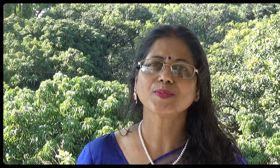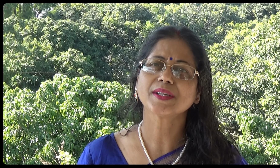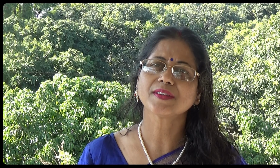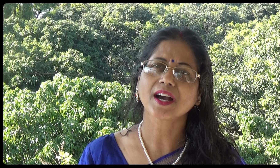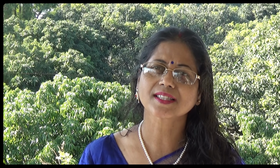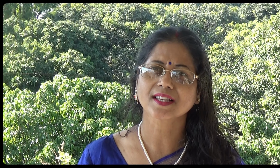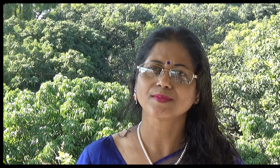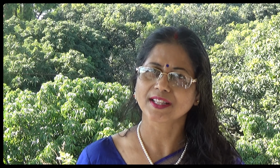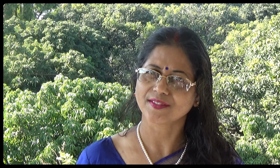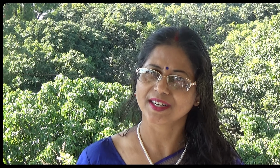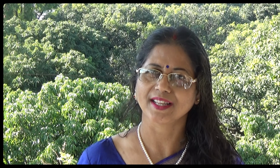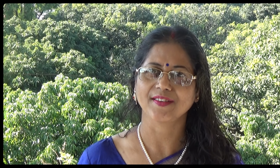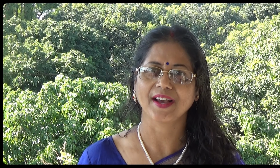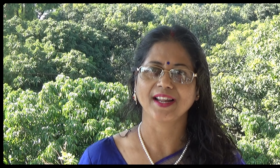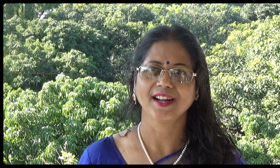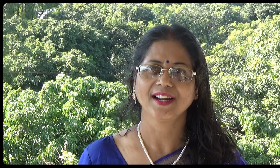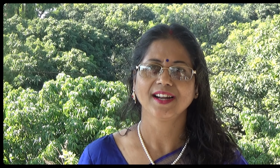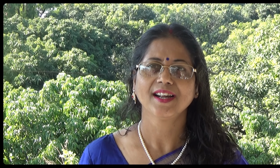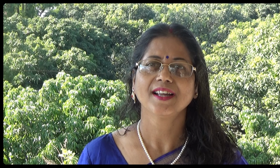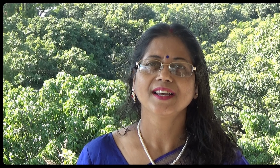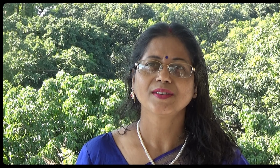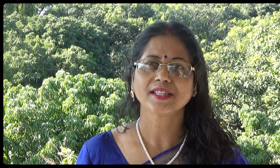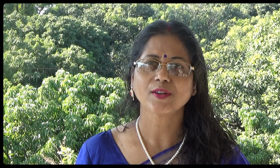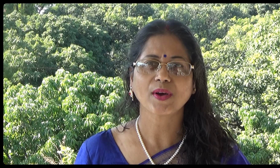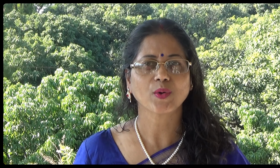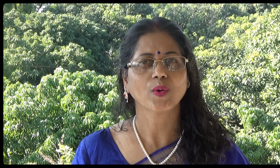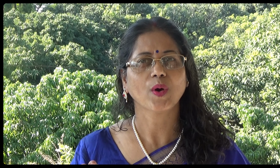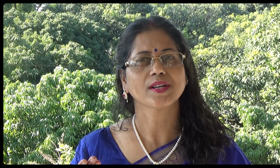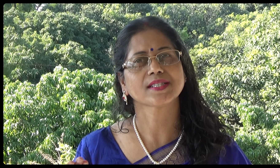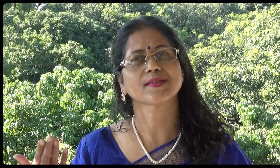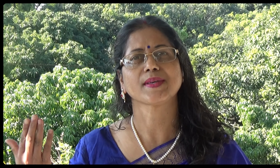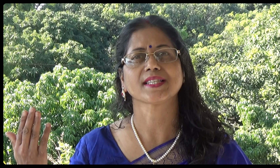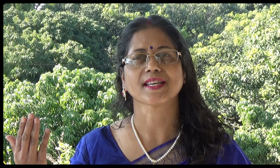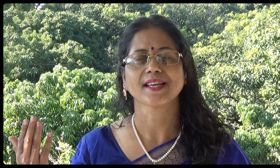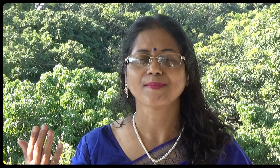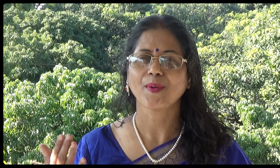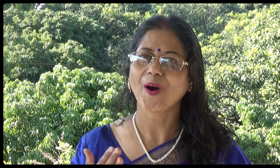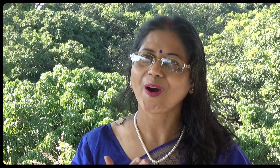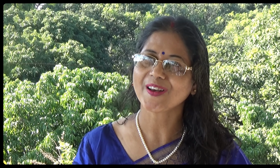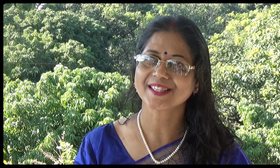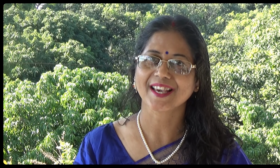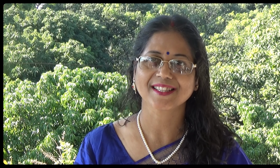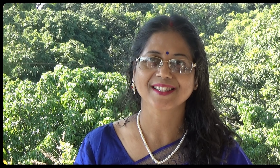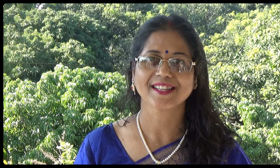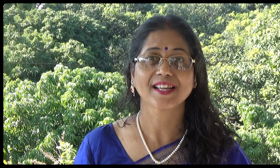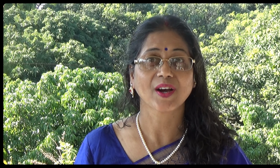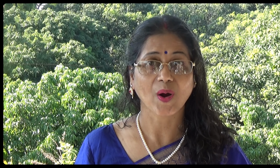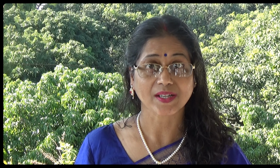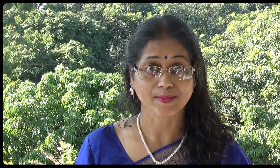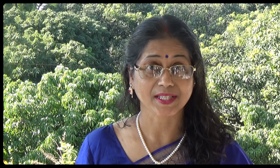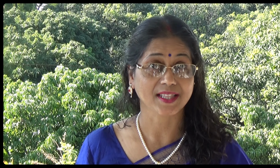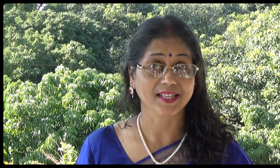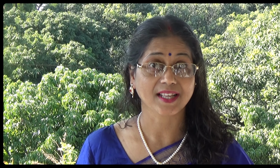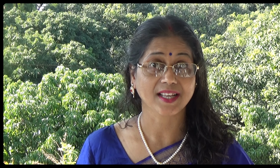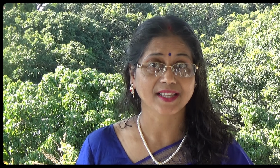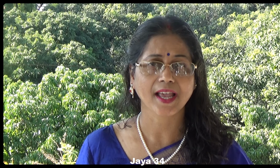चतुर्मुखी विकास का वातावरण देने वाला। उन दीवारों और उस जमीन से बहुत सी यादें जुड़ी हैं, और सबसे ज्यादा याद आते हैं